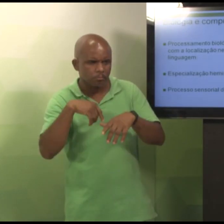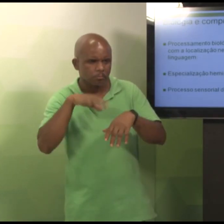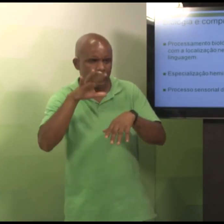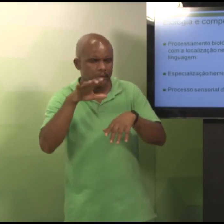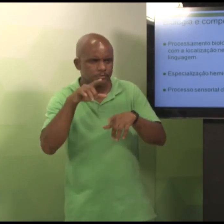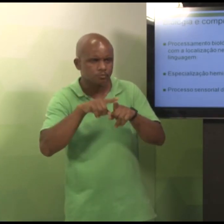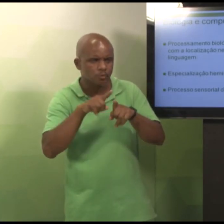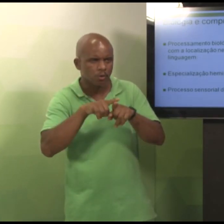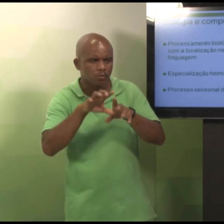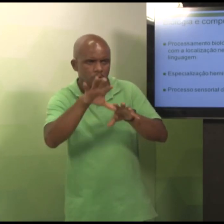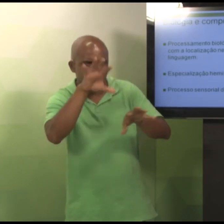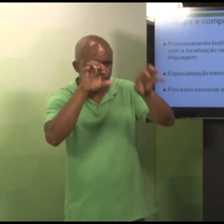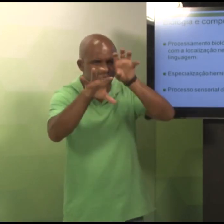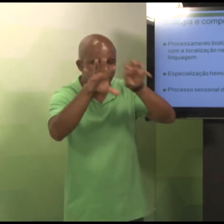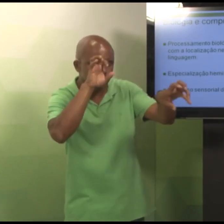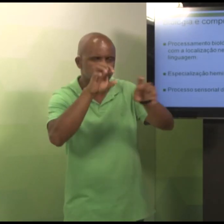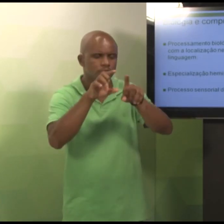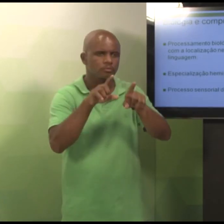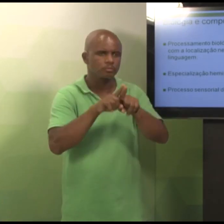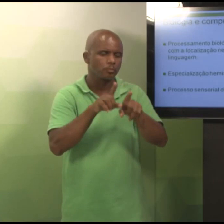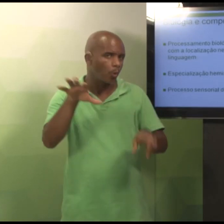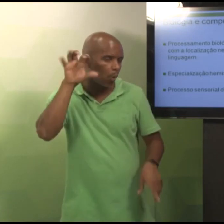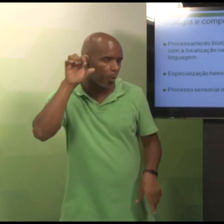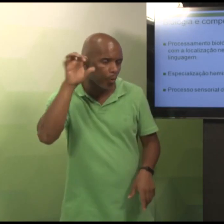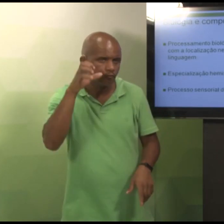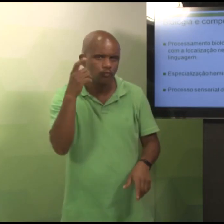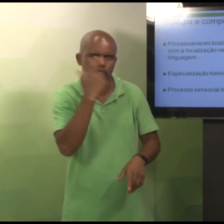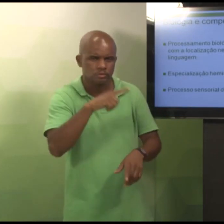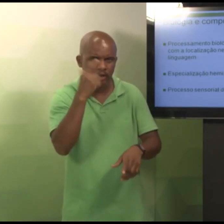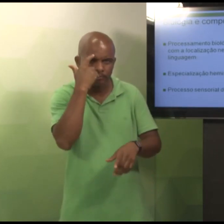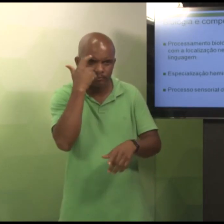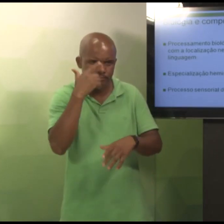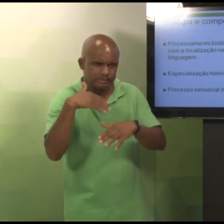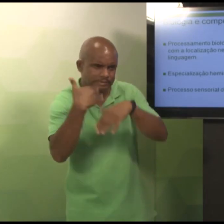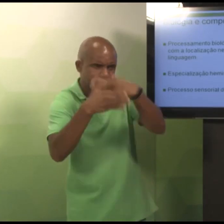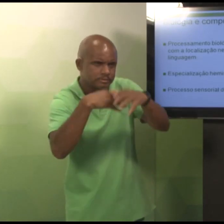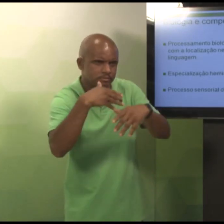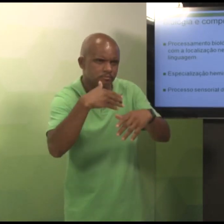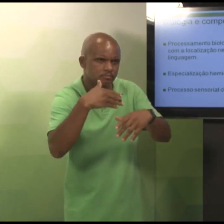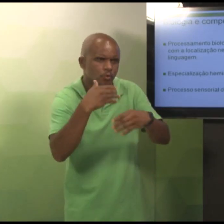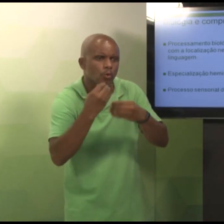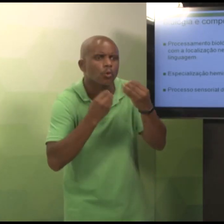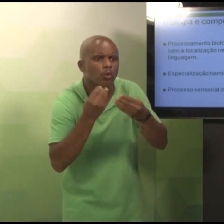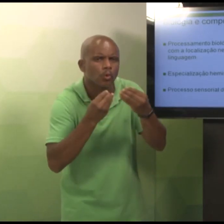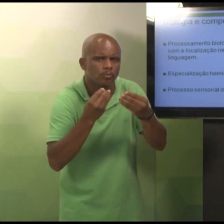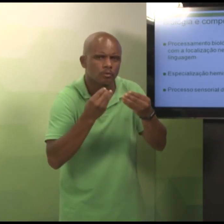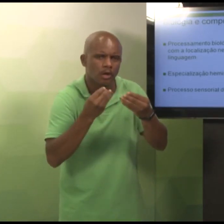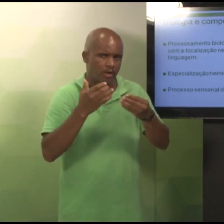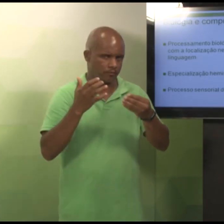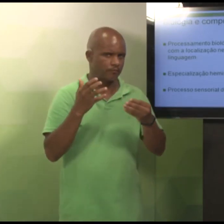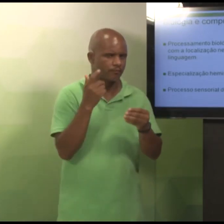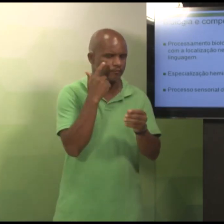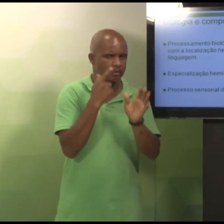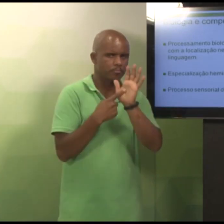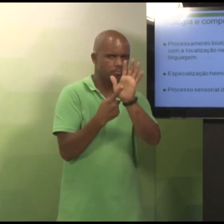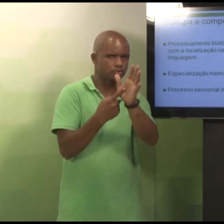cérebro são responsáveis, cada um por uma área. E como acontece isso? Vou mostrar para